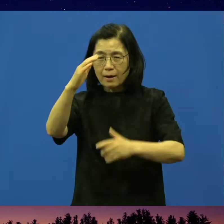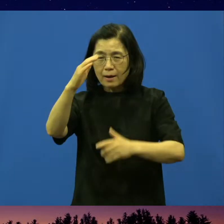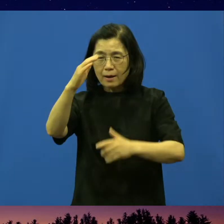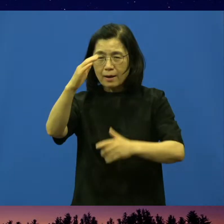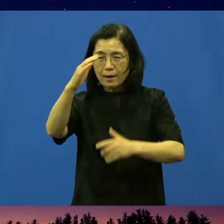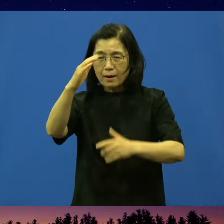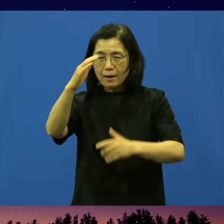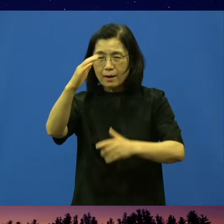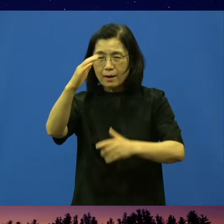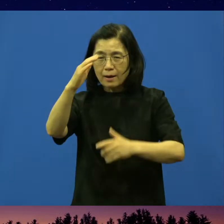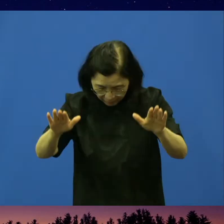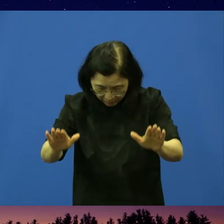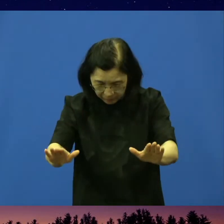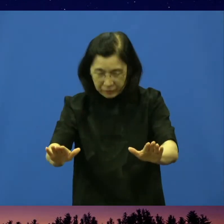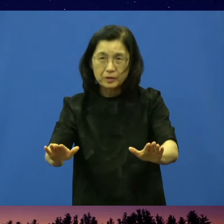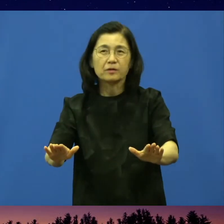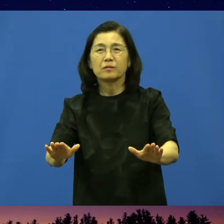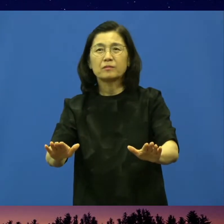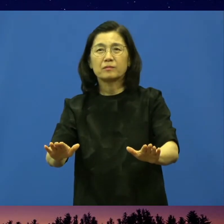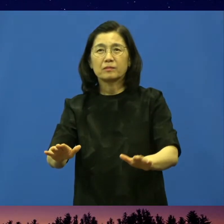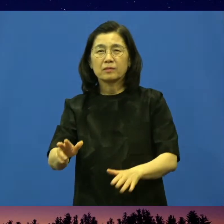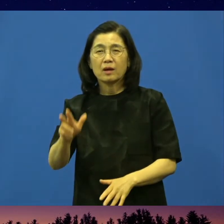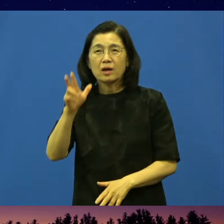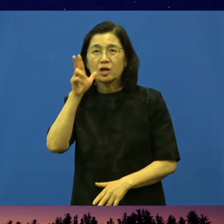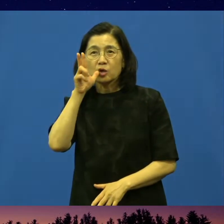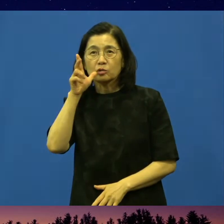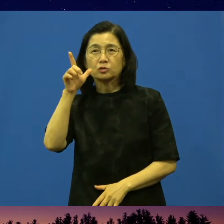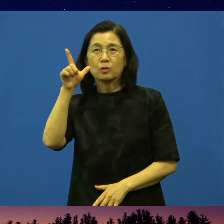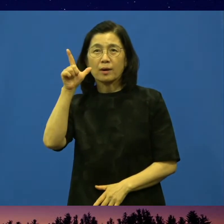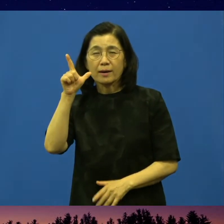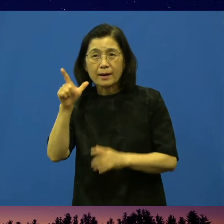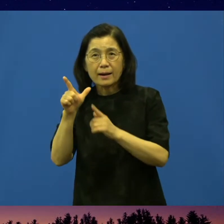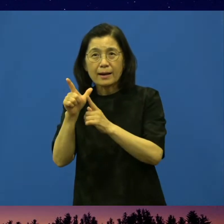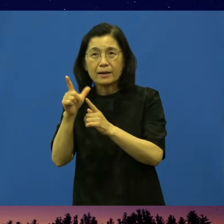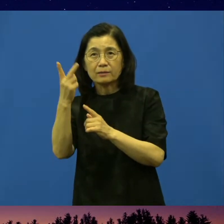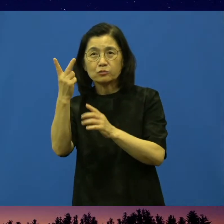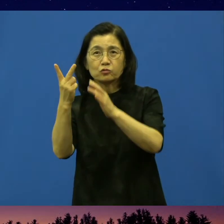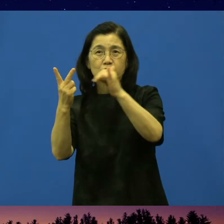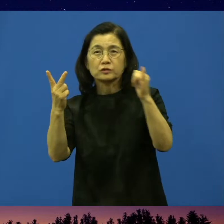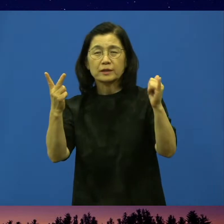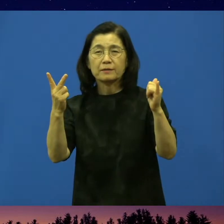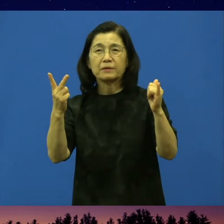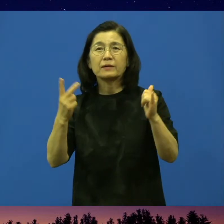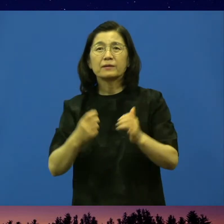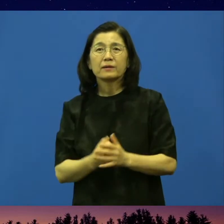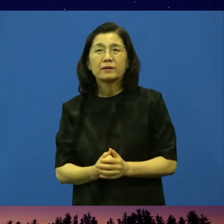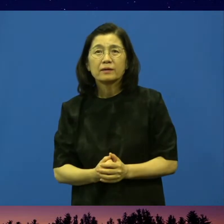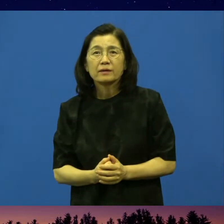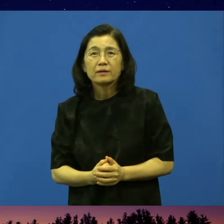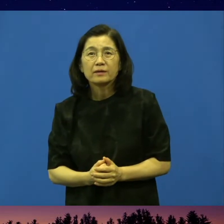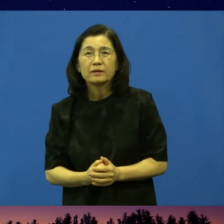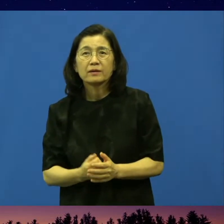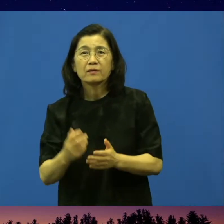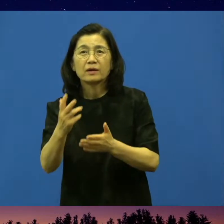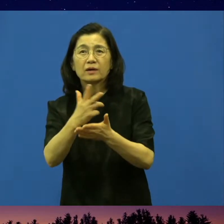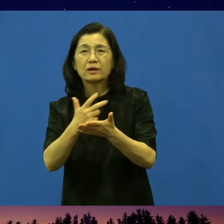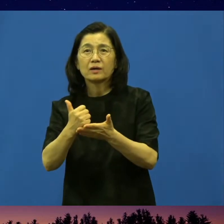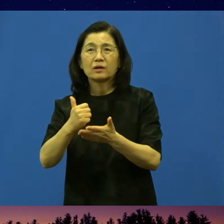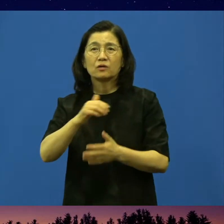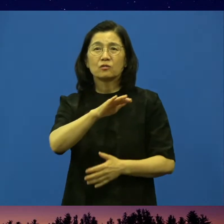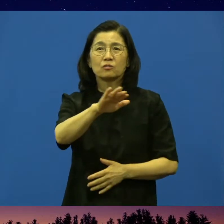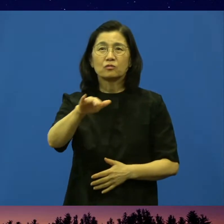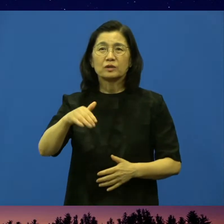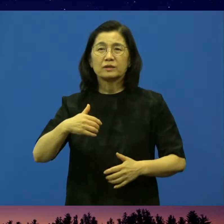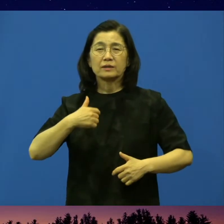그리고 이 여호수아와 갈렙이 믿음의 길을 선택하는데 몇 절을 더 뒤로 가면 8절에 이런 말씀이에요. 유명한 구절이에요.